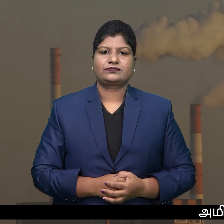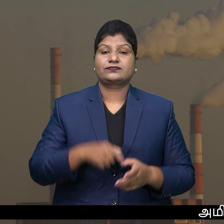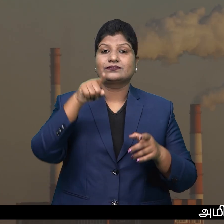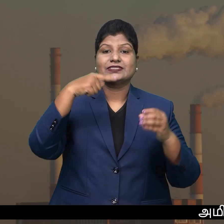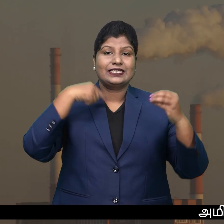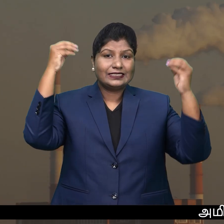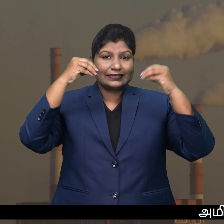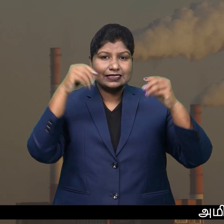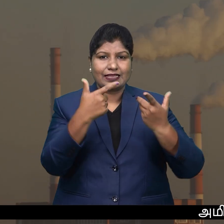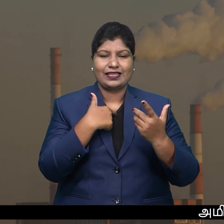அமிலமழை.